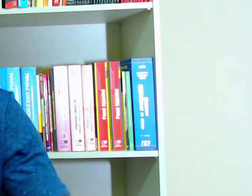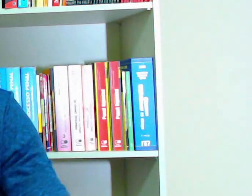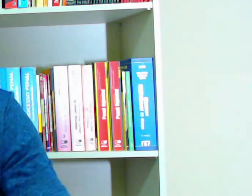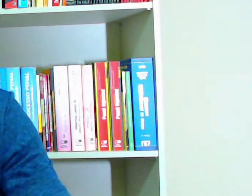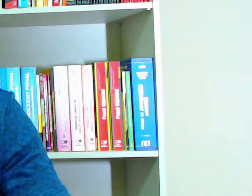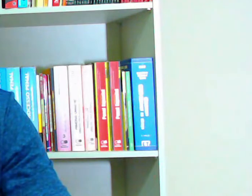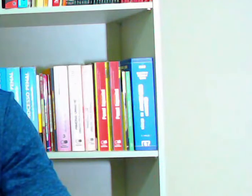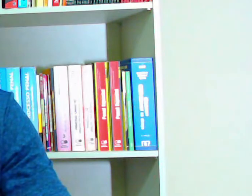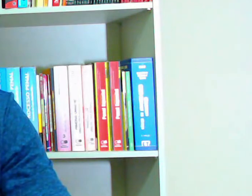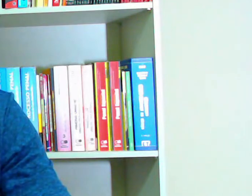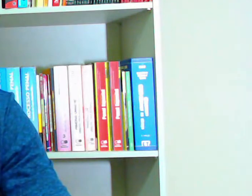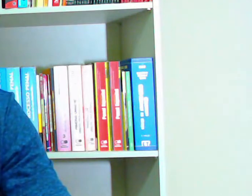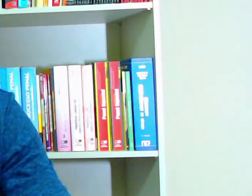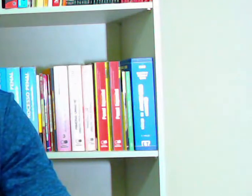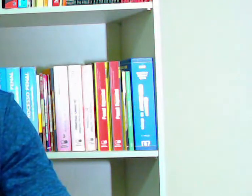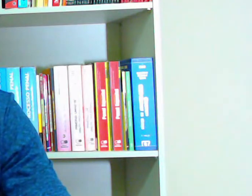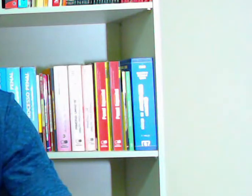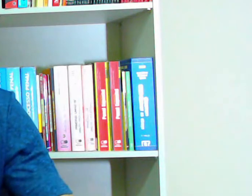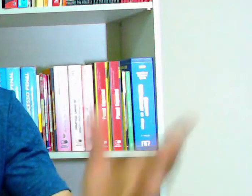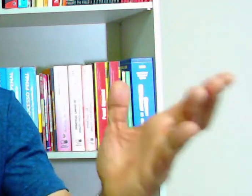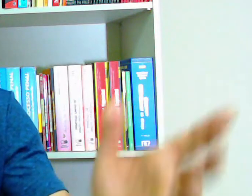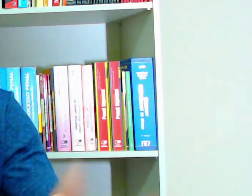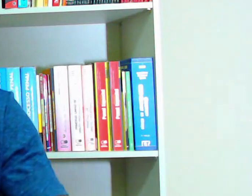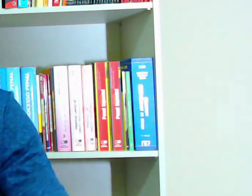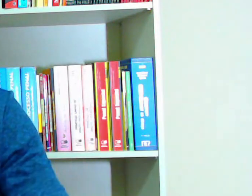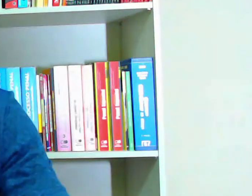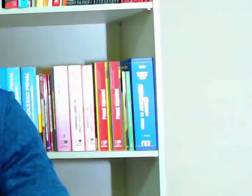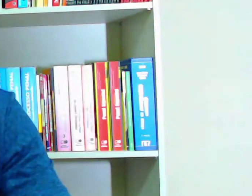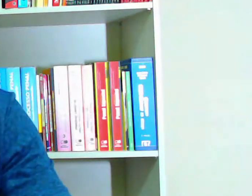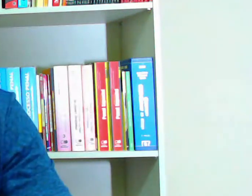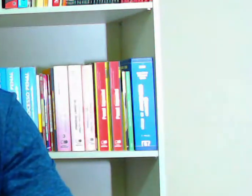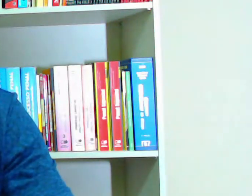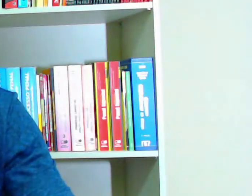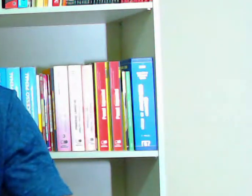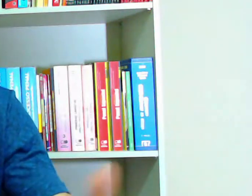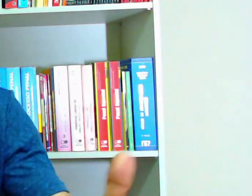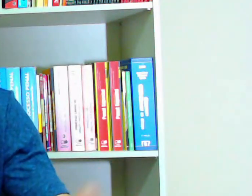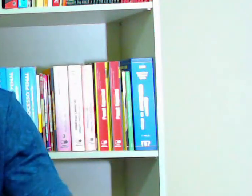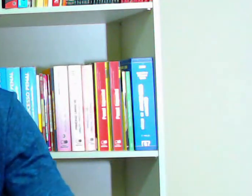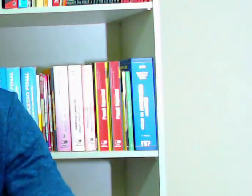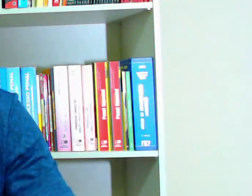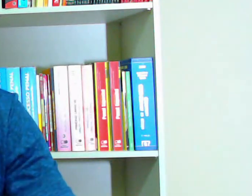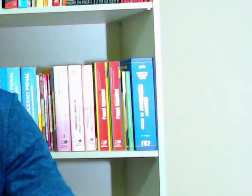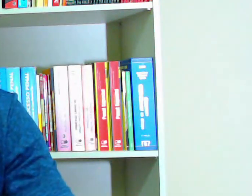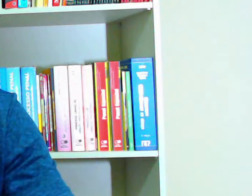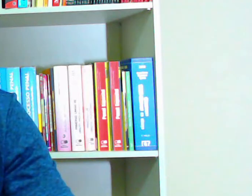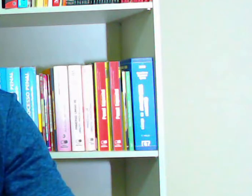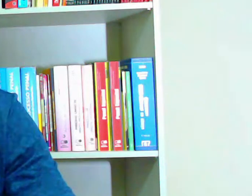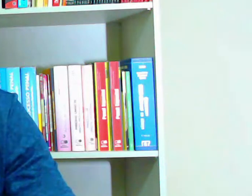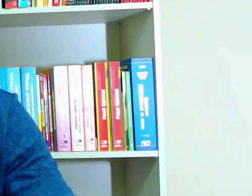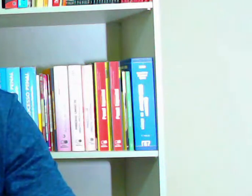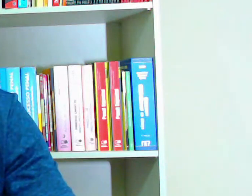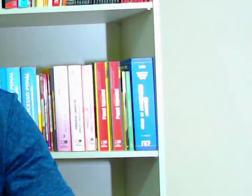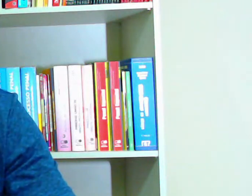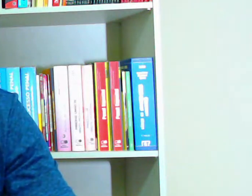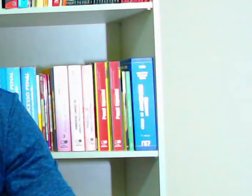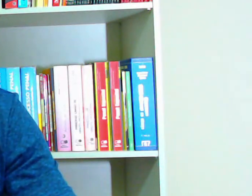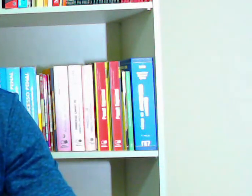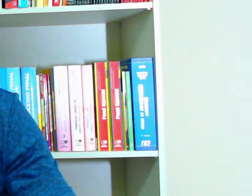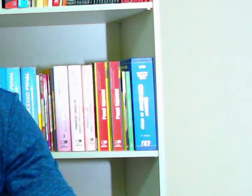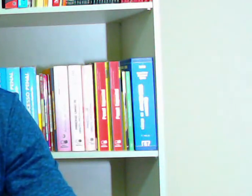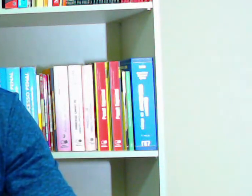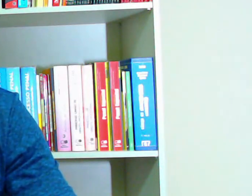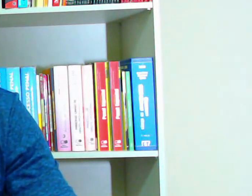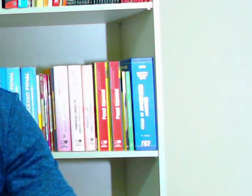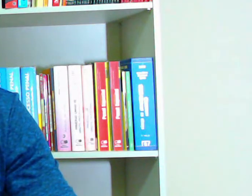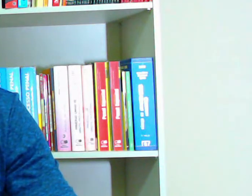povo estava desarmado. O Lula, quando foi presidente, o carniça, como se refere o presidente Jair Bolsonaro, quando ele